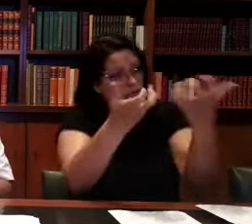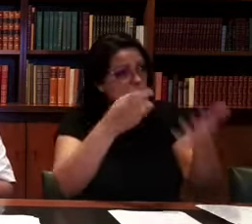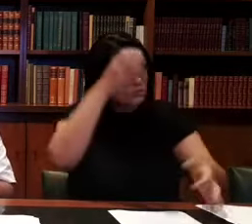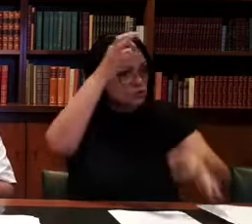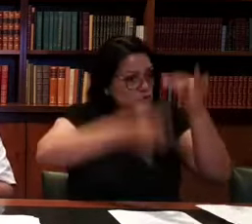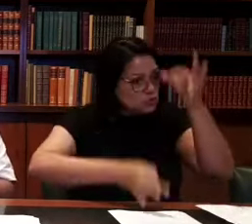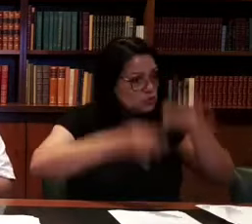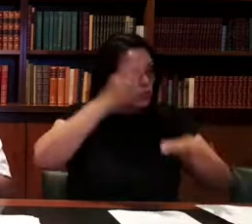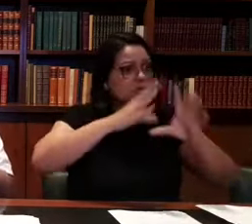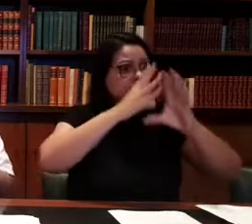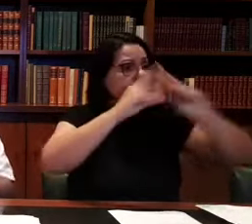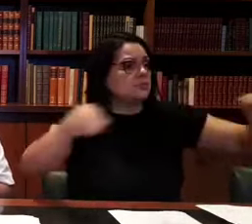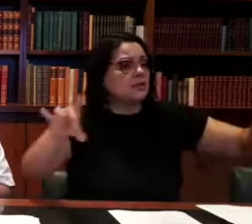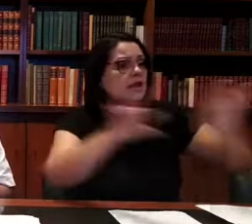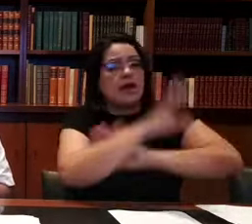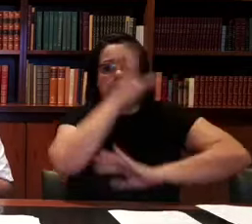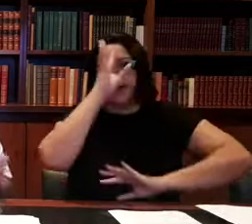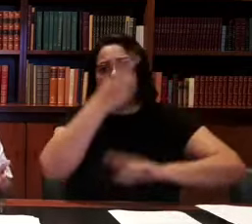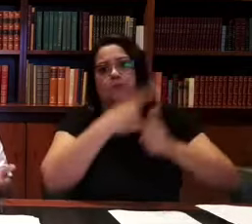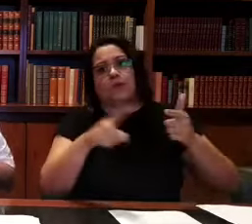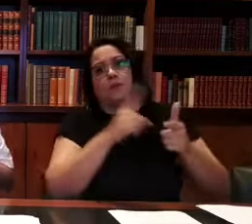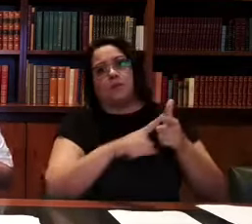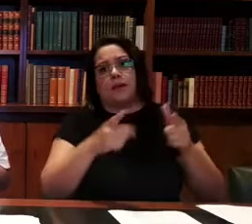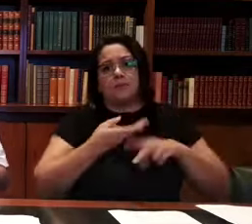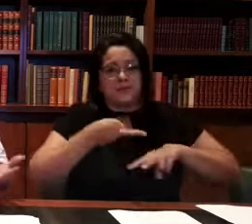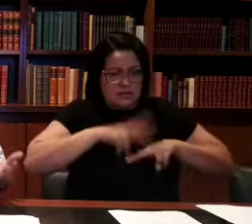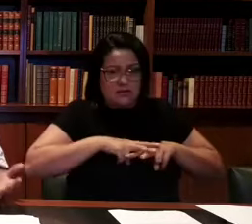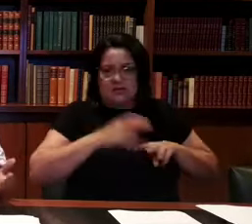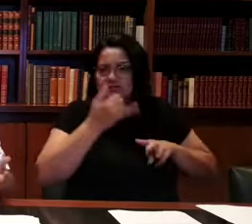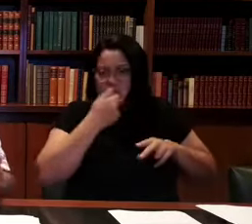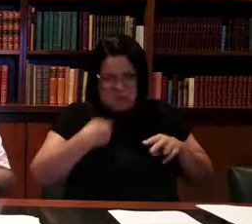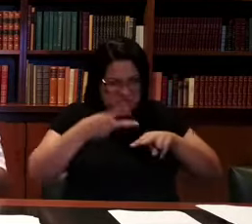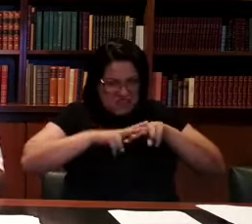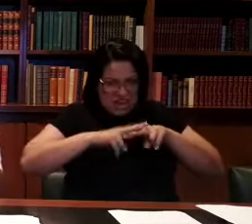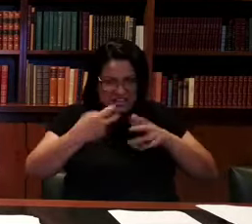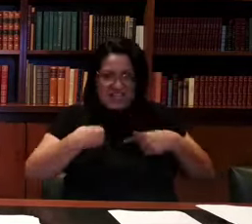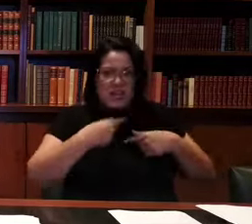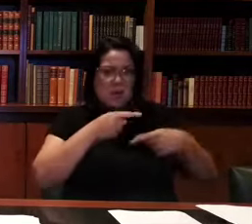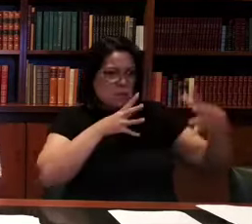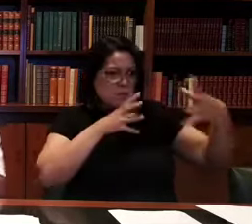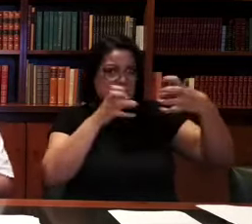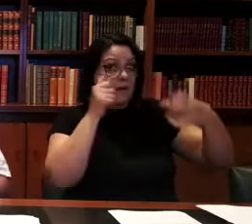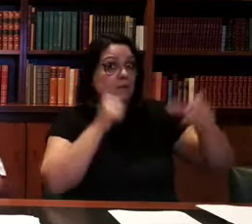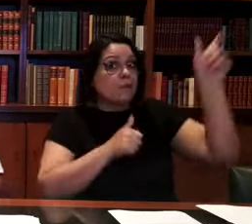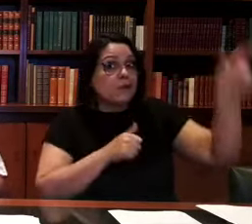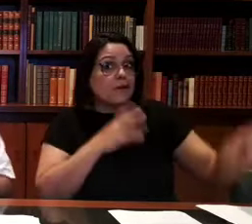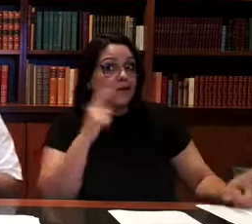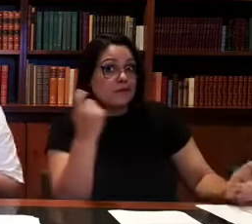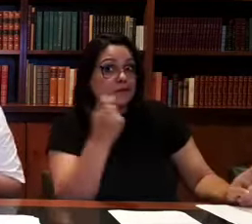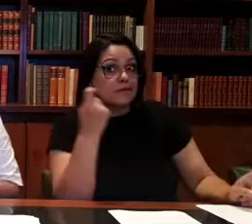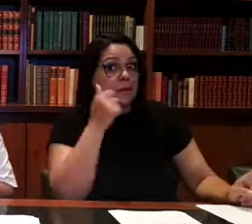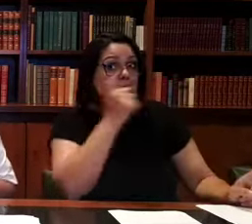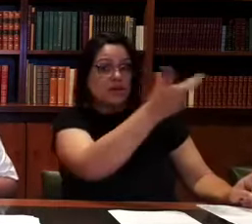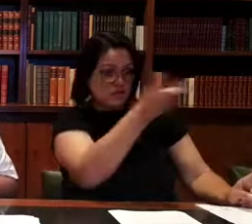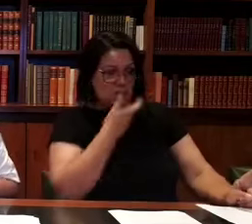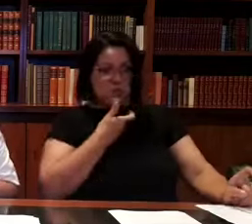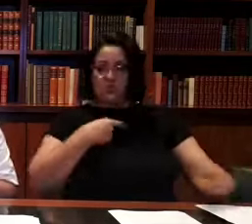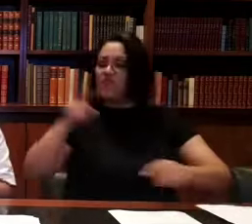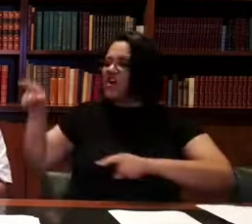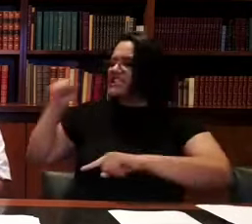julgado logo resolver logo esse problema né condenado contou a respeito tem cabimento uma briga aquela deputada lá o que me chamou de